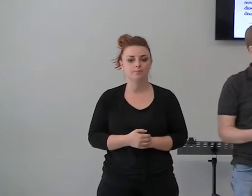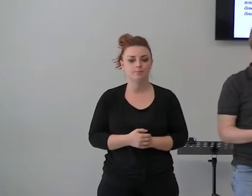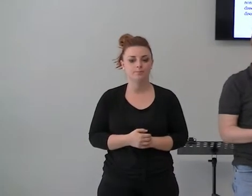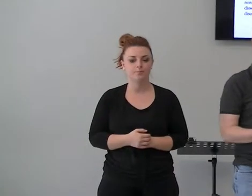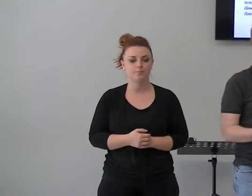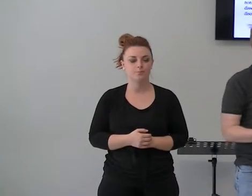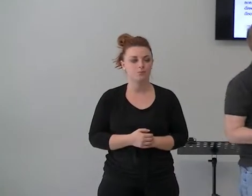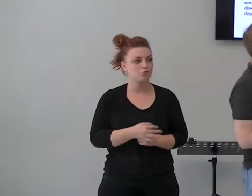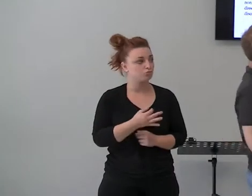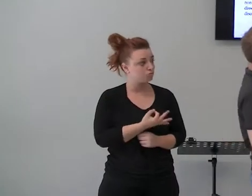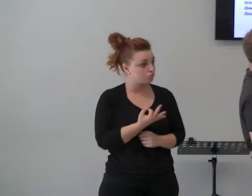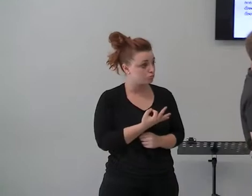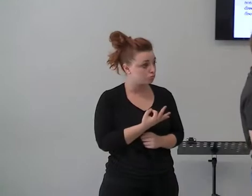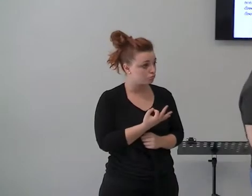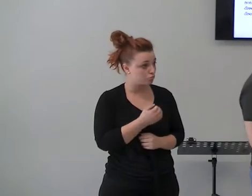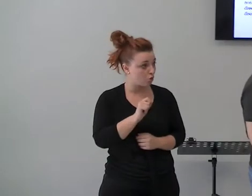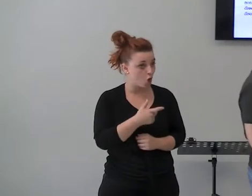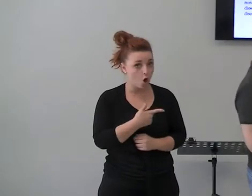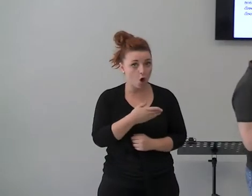Ho ragione,